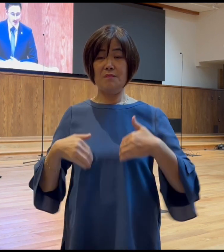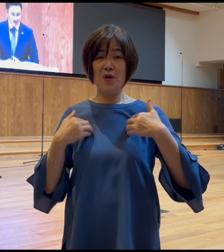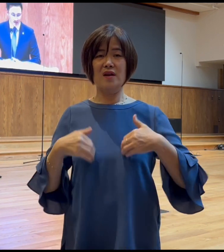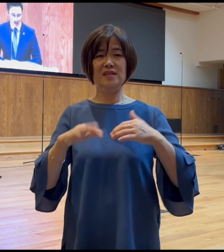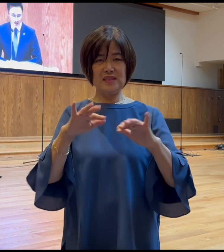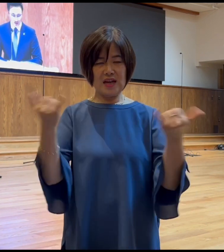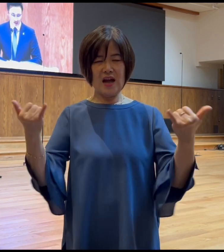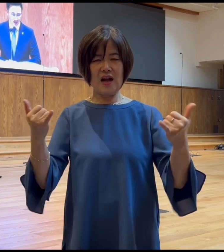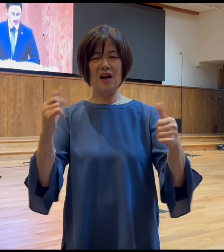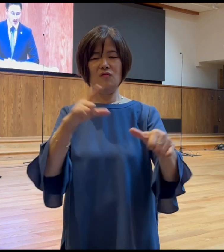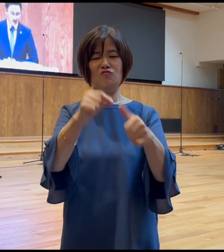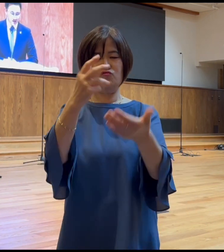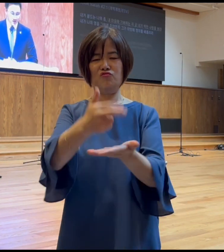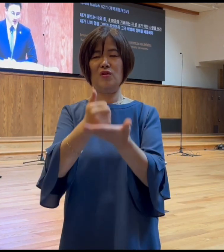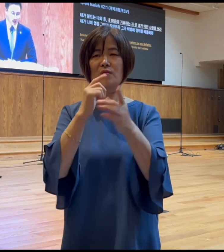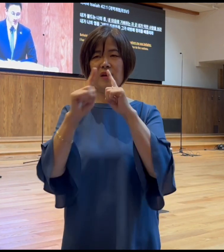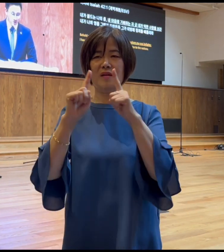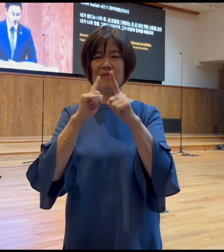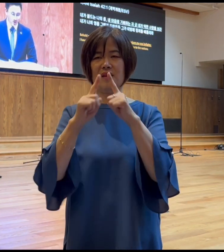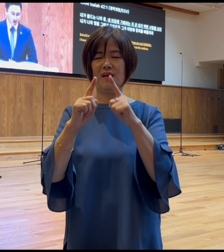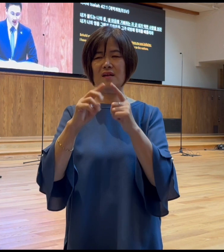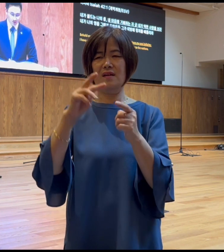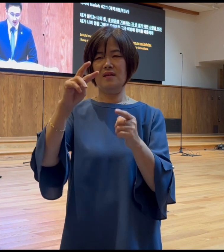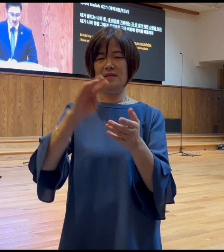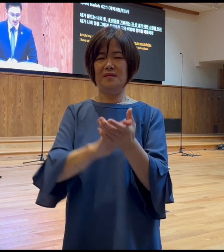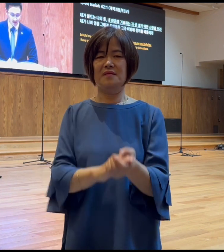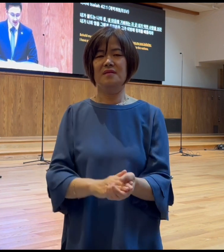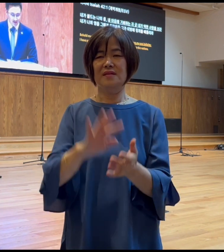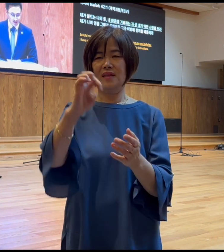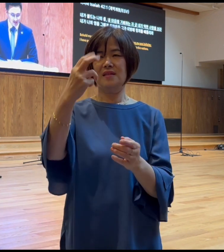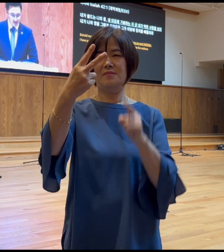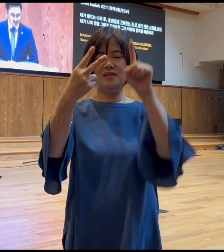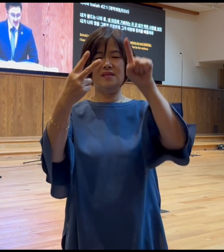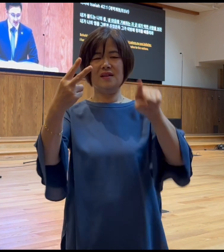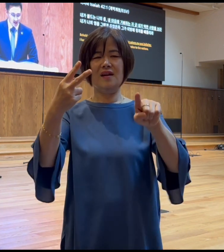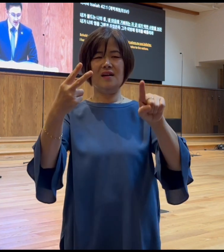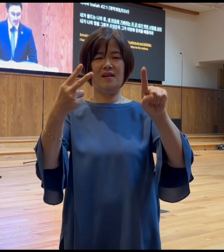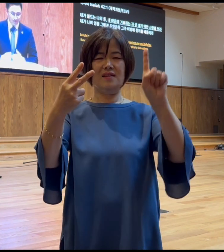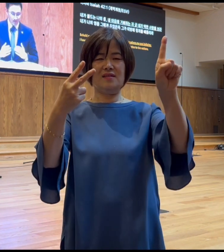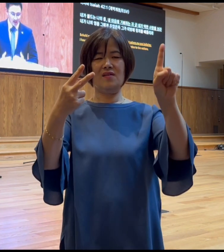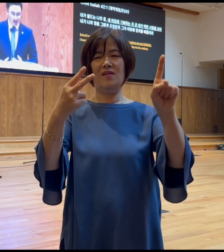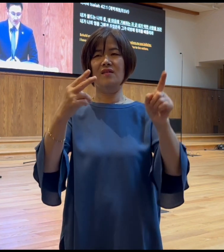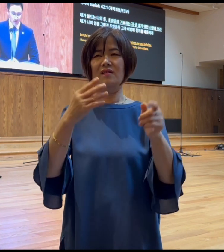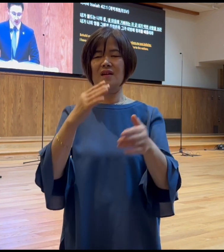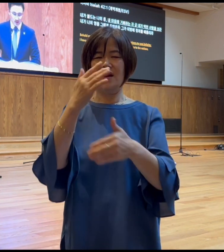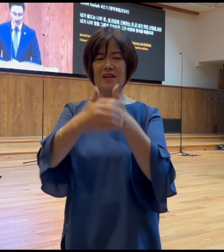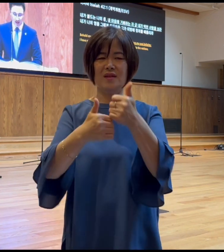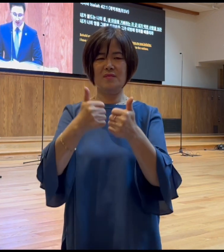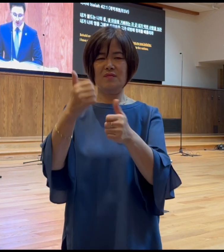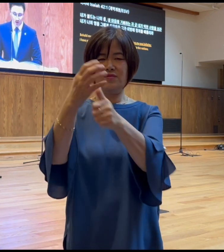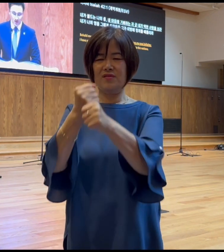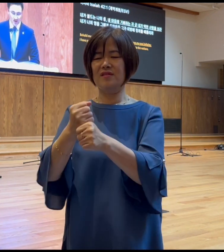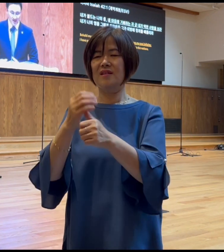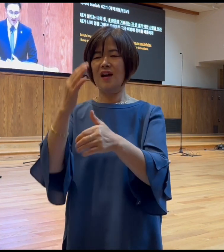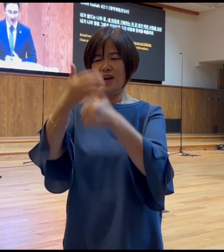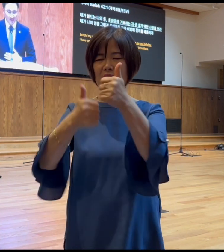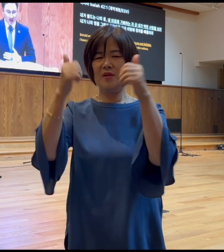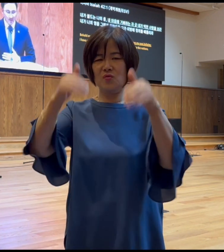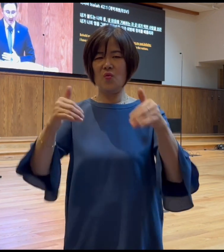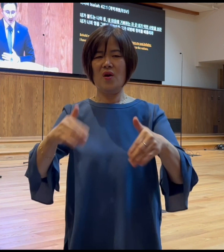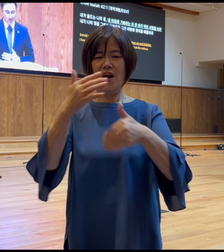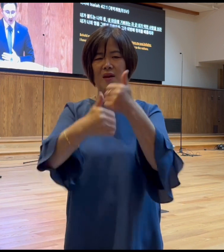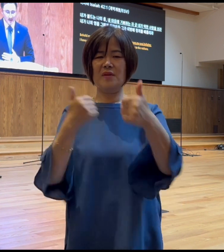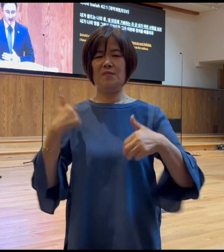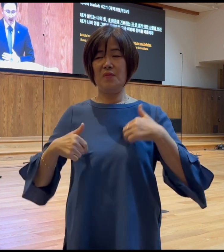주셨습니다. 이사야 42장 1절을 우리 한 목소리로 합독하겠습니다. 시작. 내가 붙드는 나의 종, 내